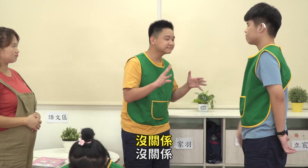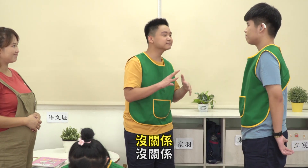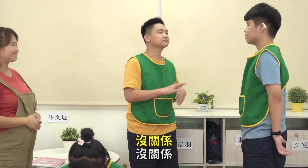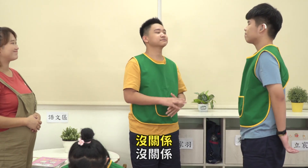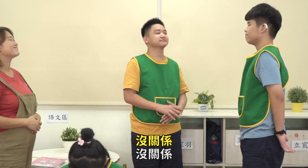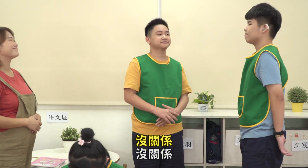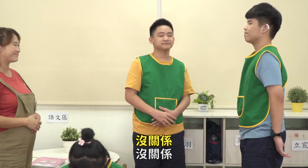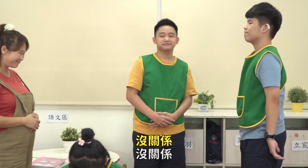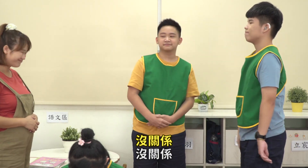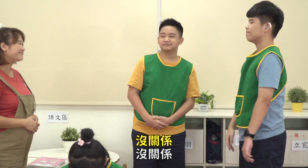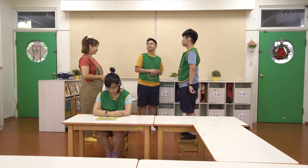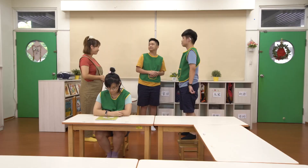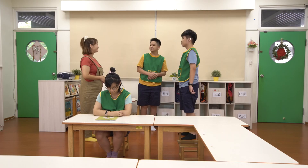关系。